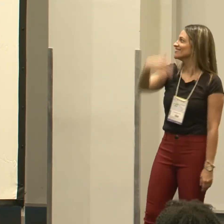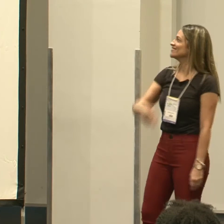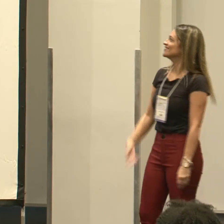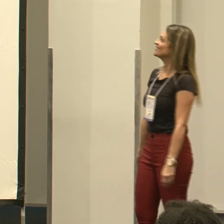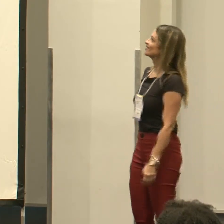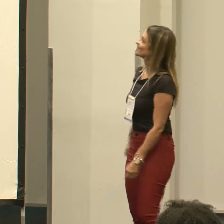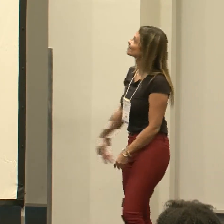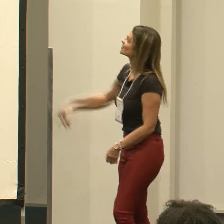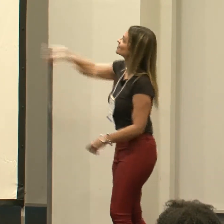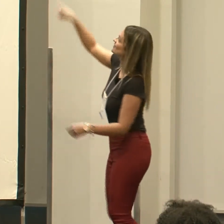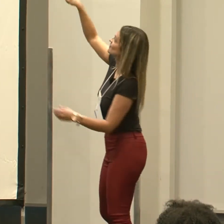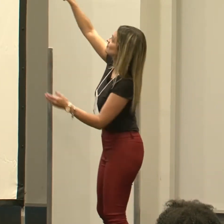mim.